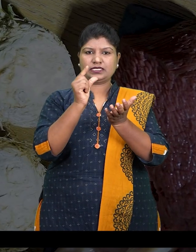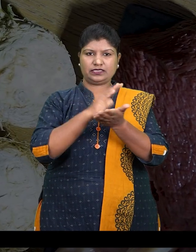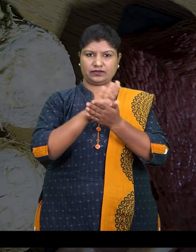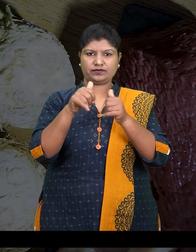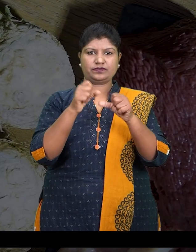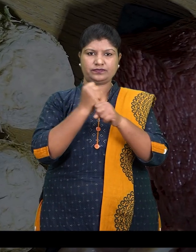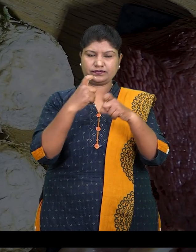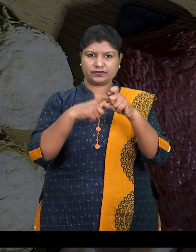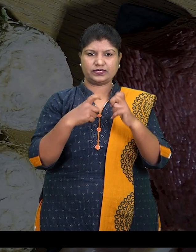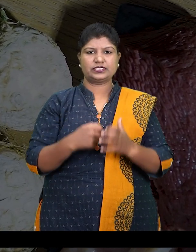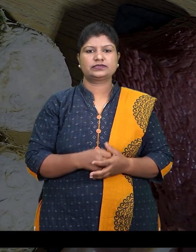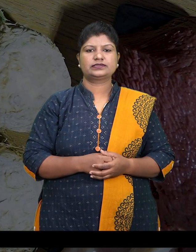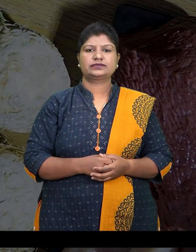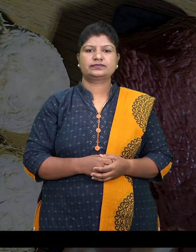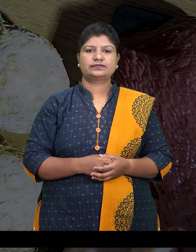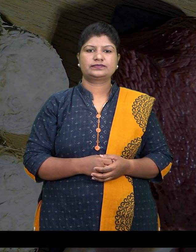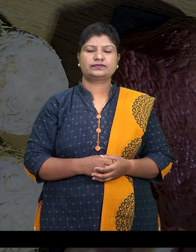रेशे,